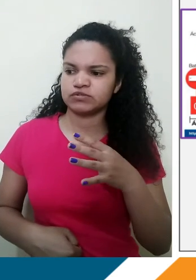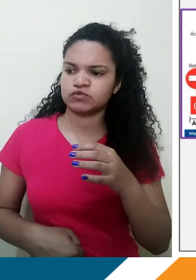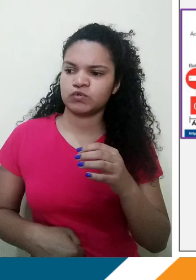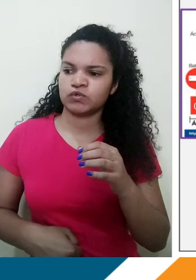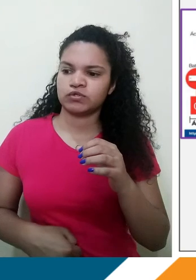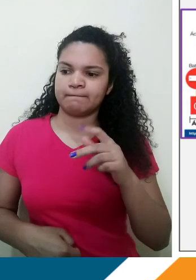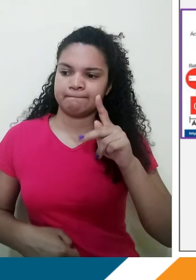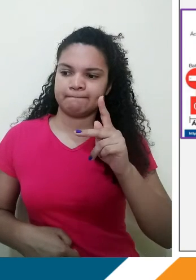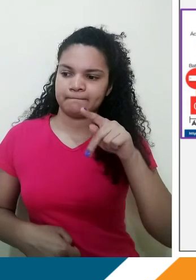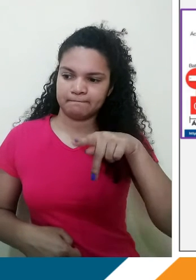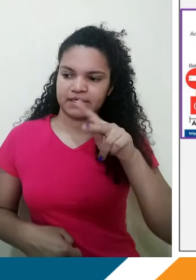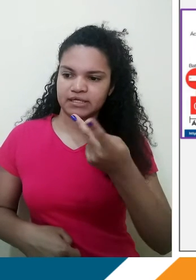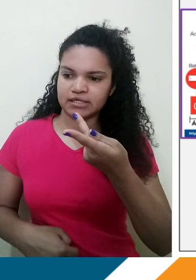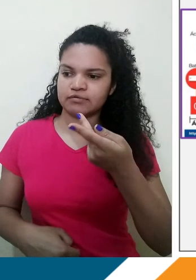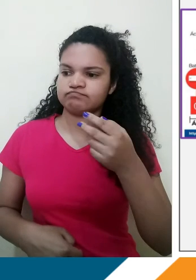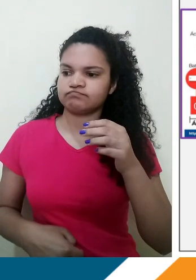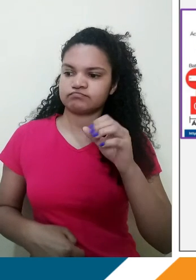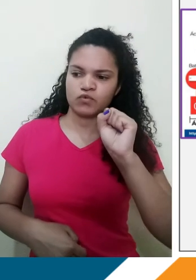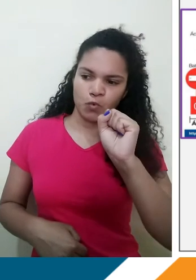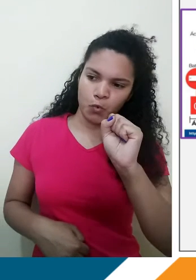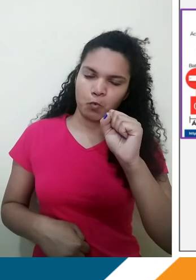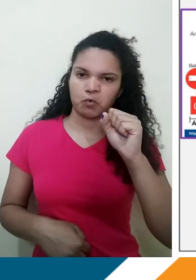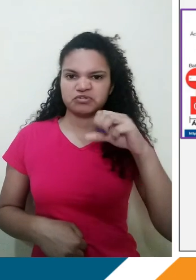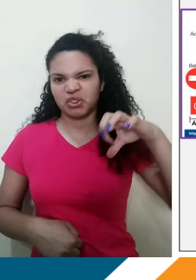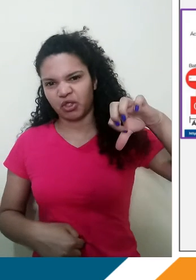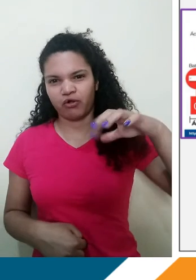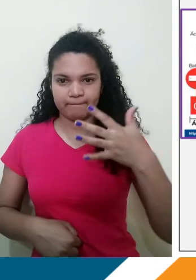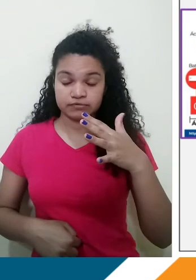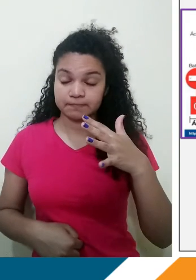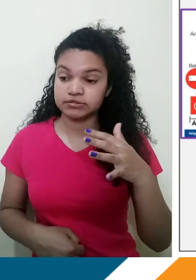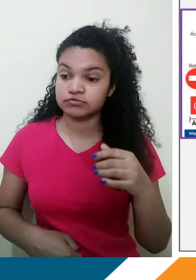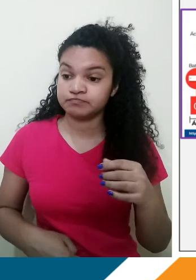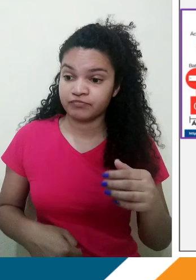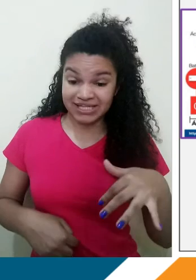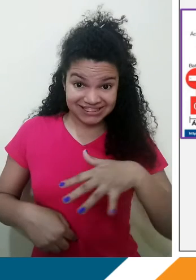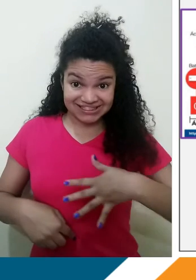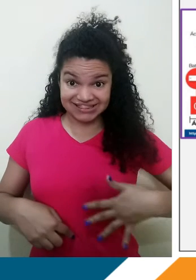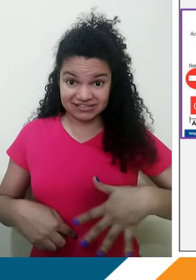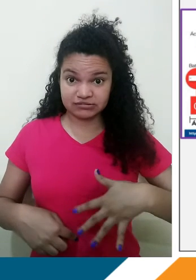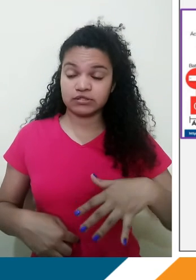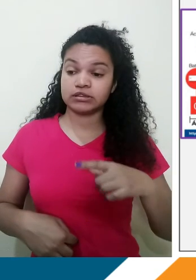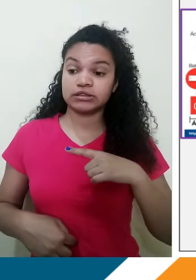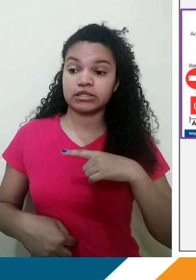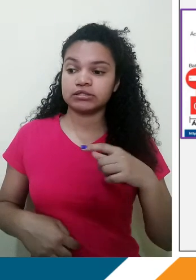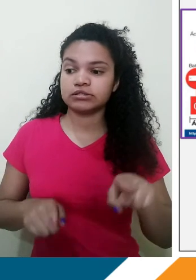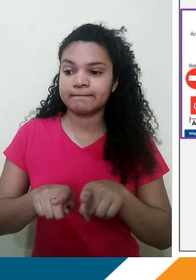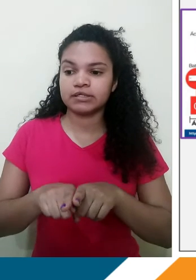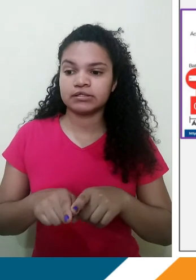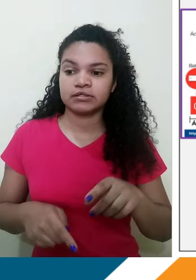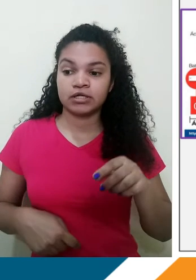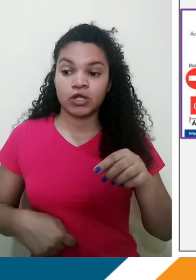proteínas, lipídios, ácidos nucleicos. E aqui nessa região nós temos também a assimilação, que é a passagem dos nutrientes já